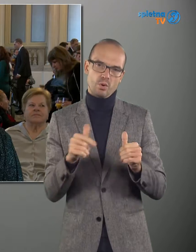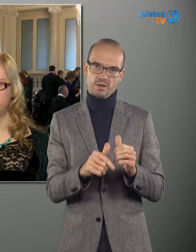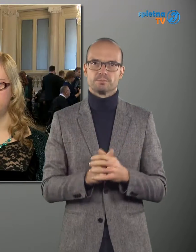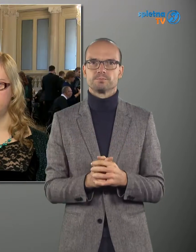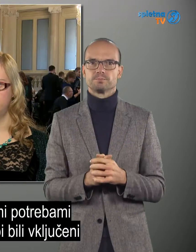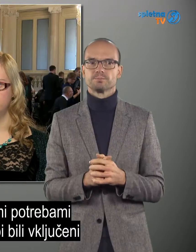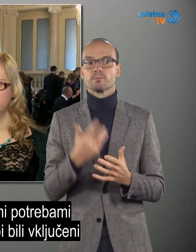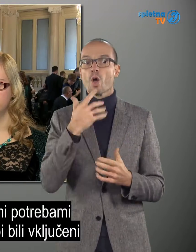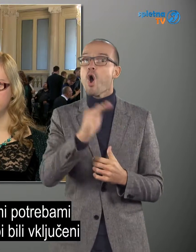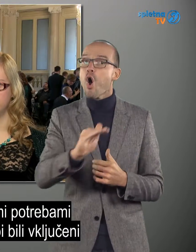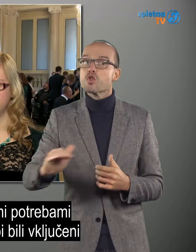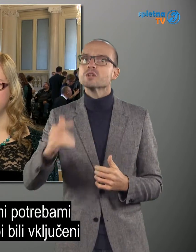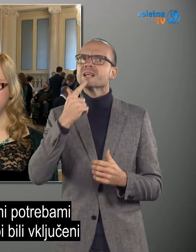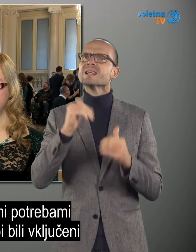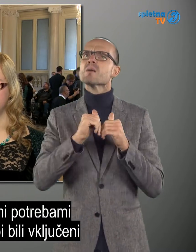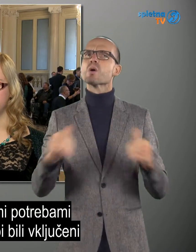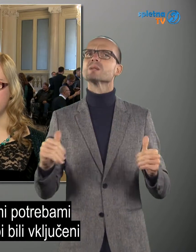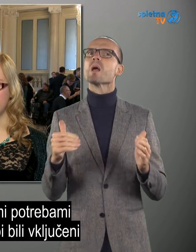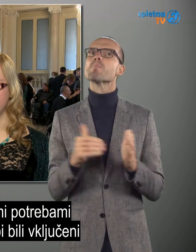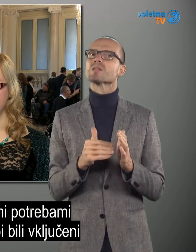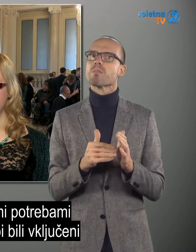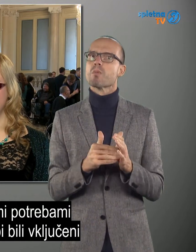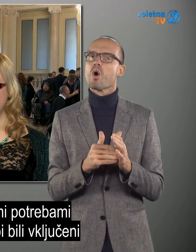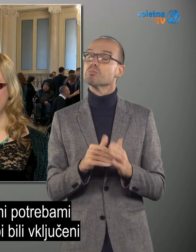tega. Otroci s posebnimi potrebami